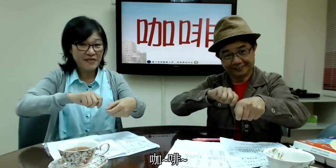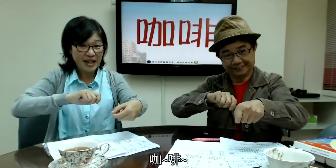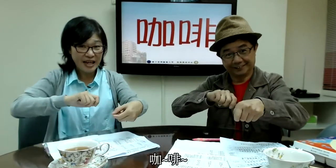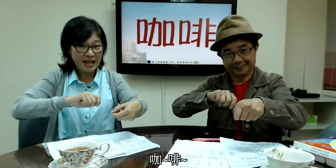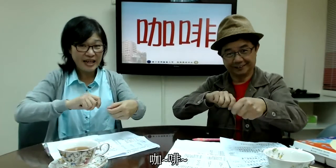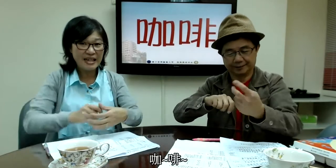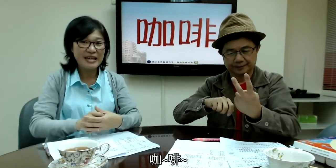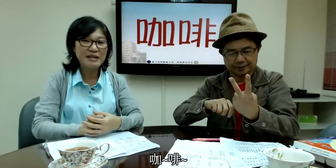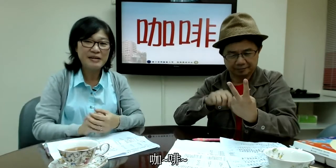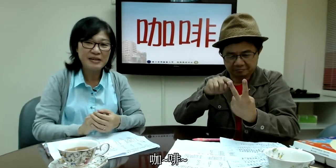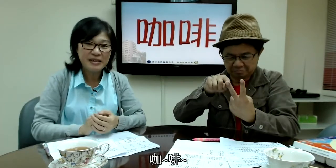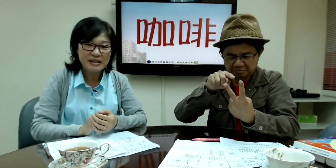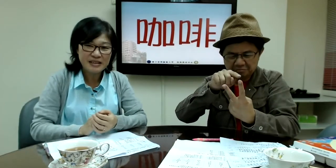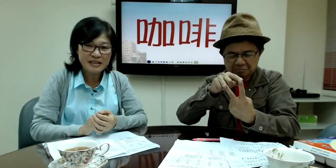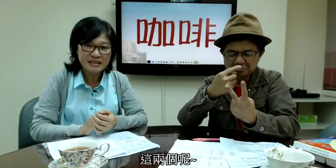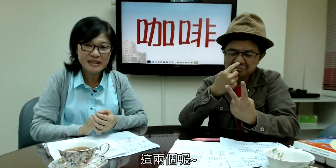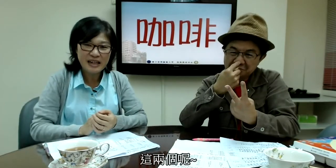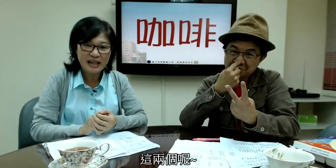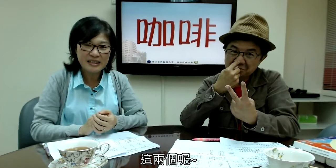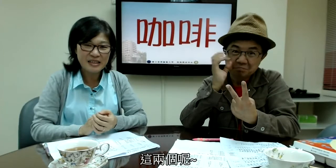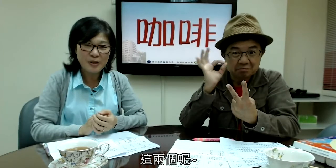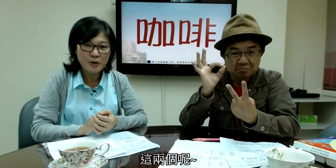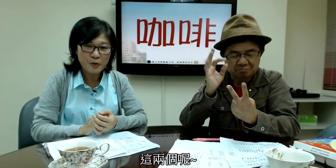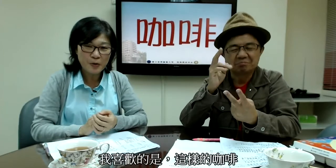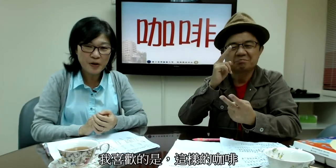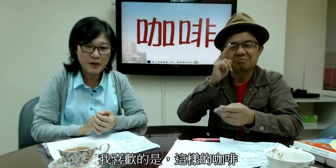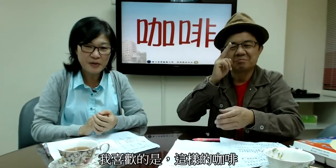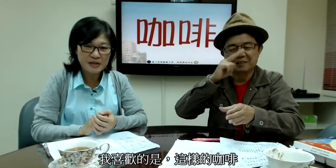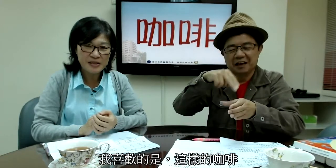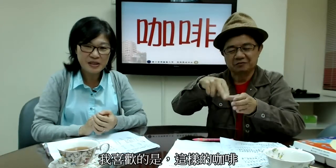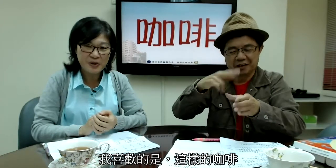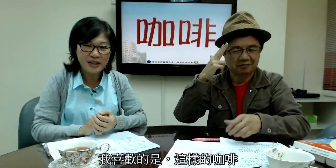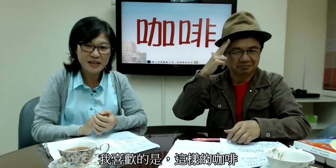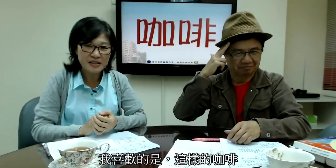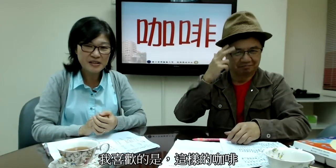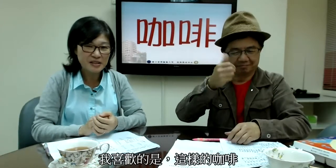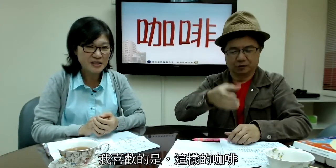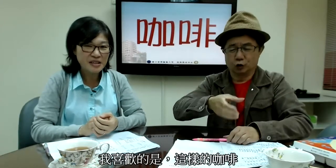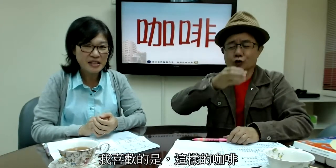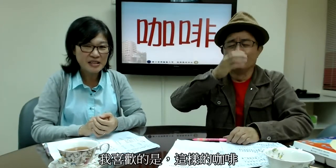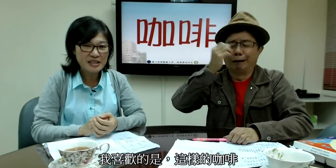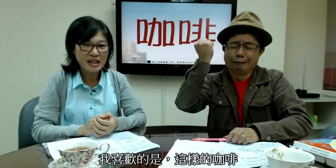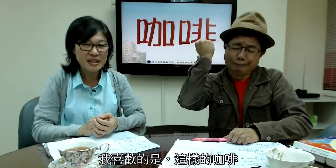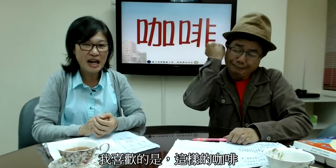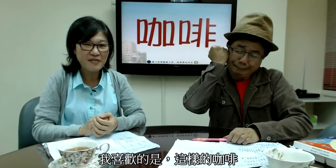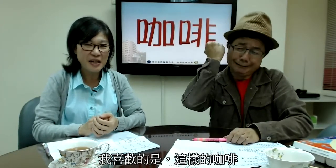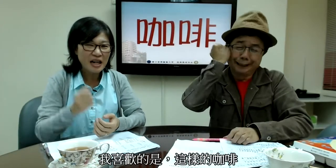啡，这两个呢，我喜欢的是这样的咖啡。